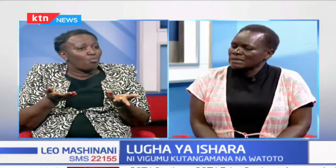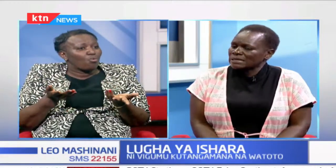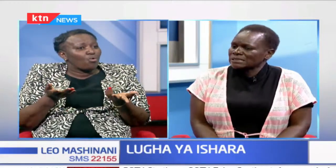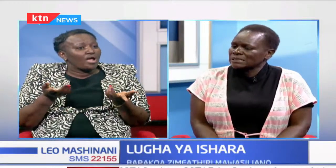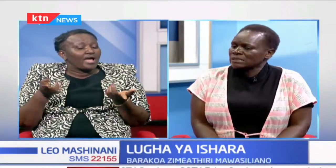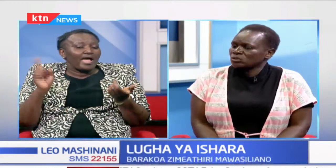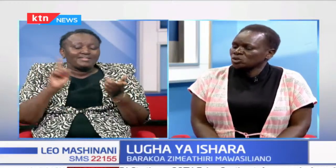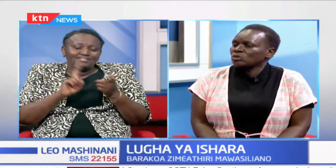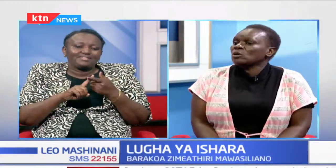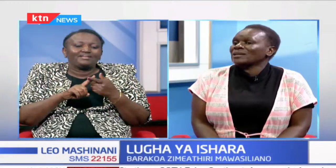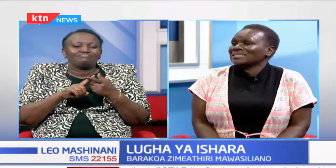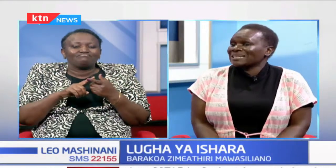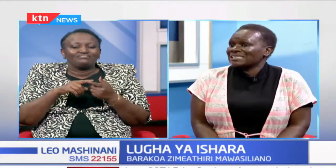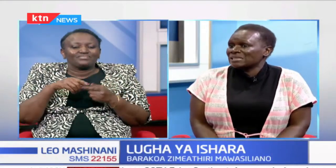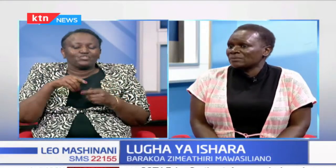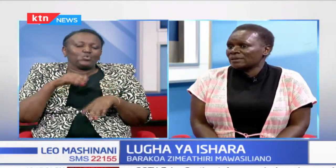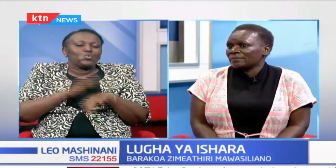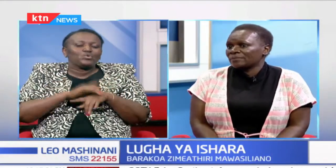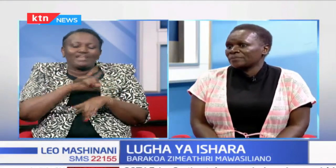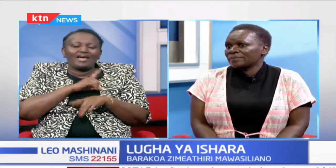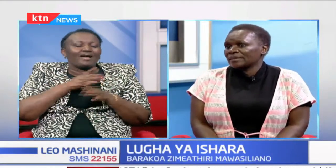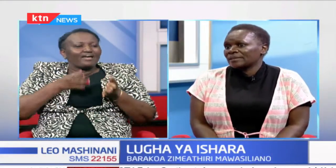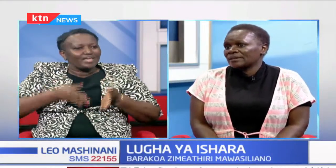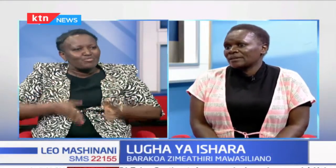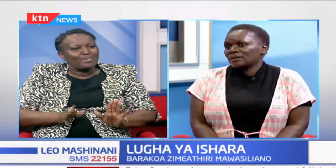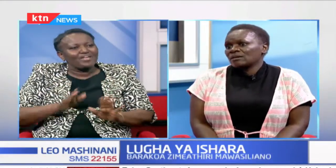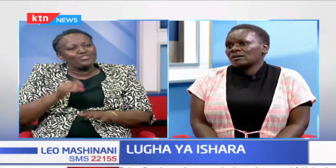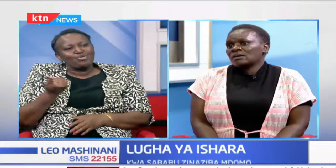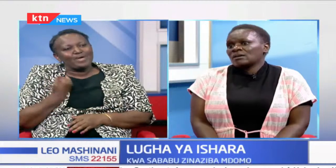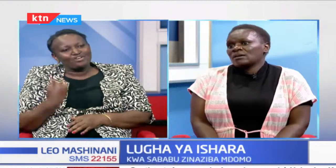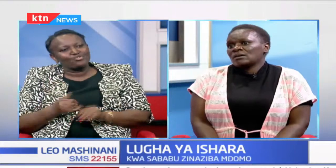mimi ninahisi uchungu, nilikuwa nataka nitembee.